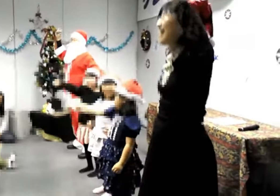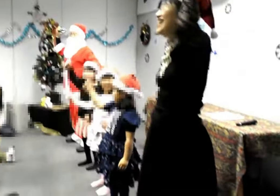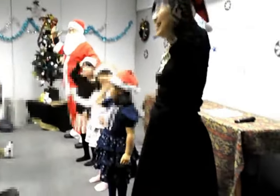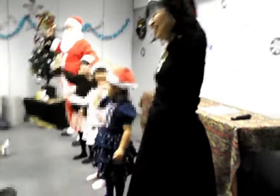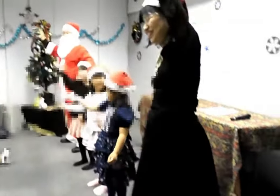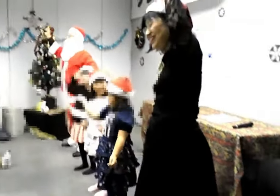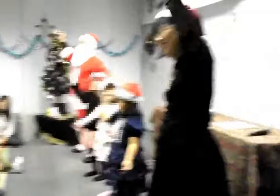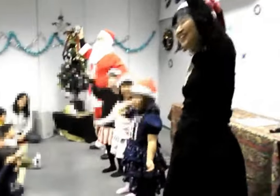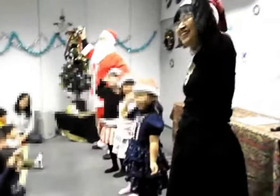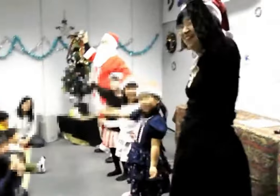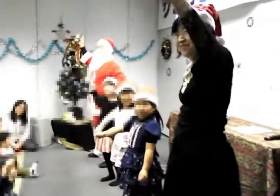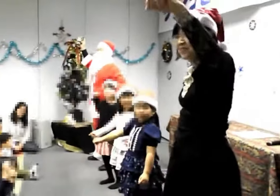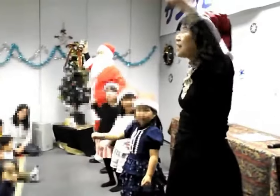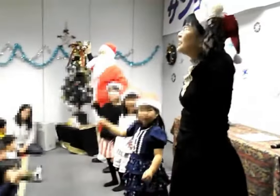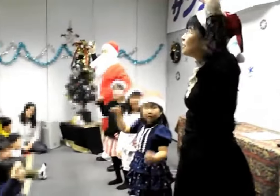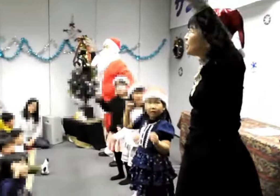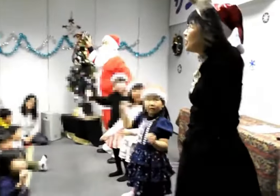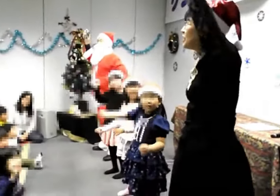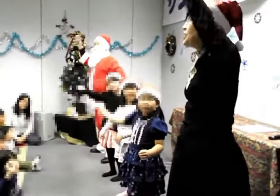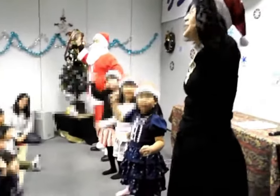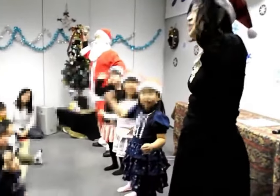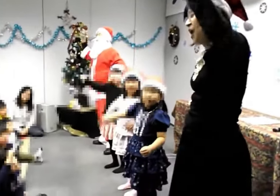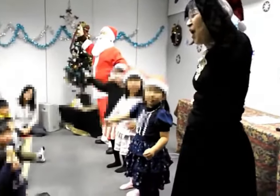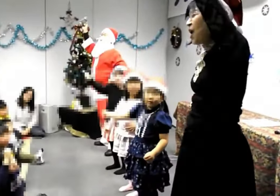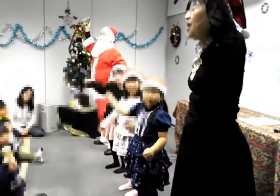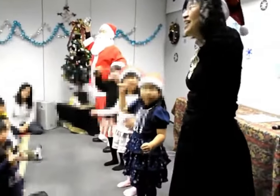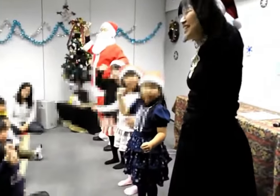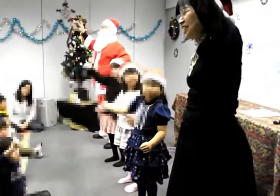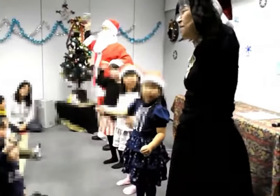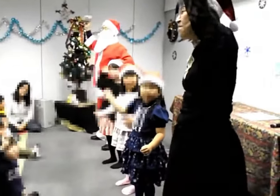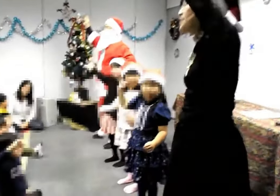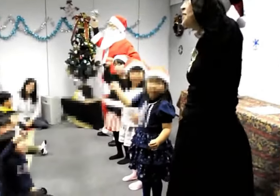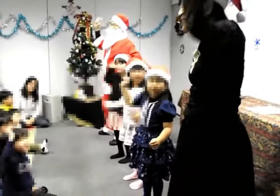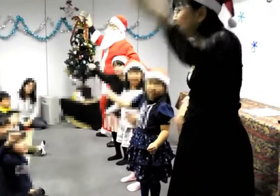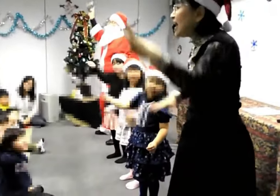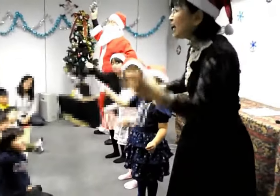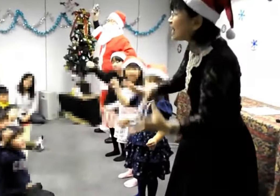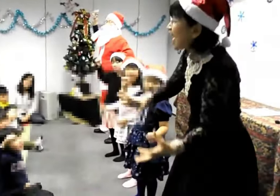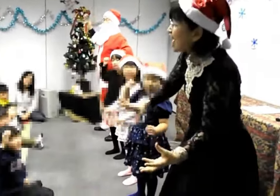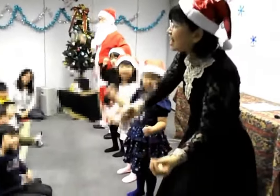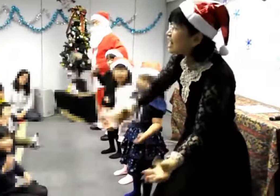光。